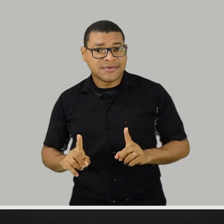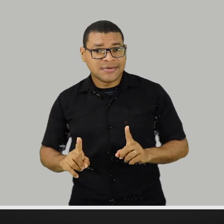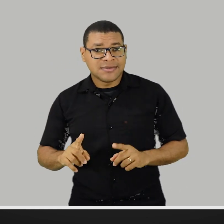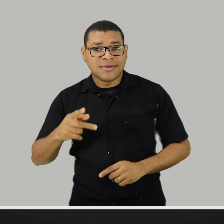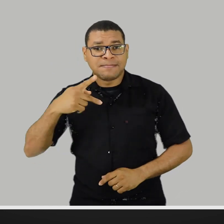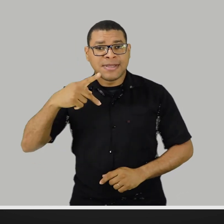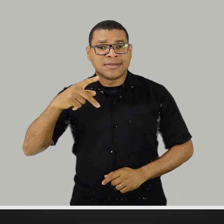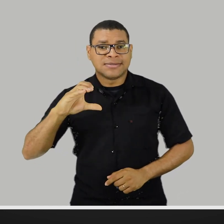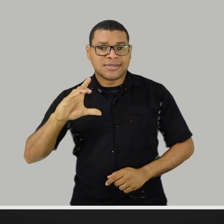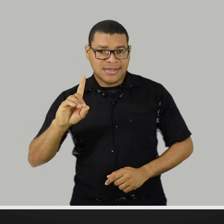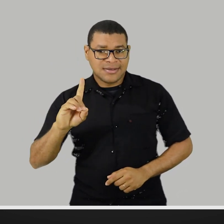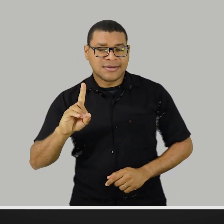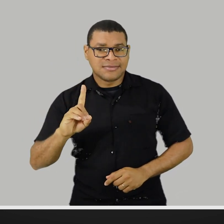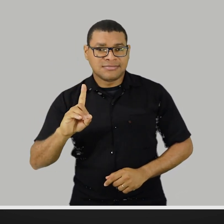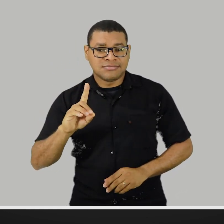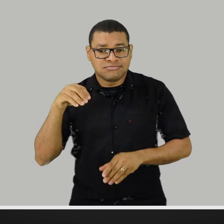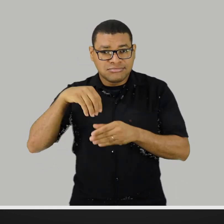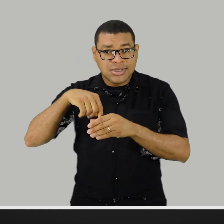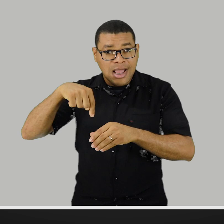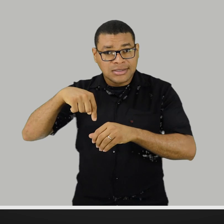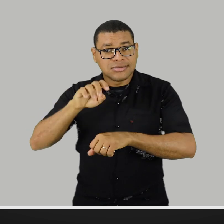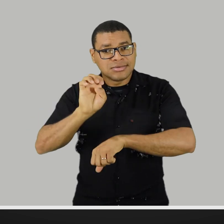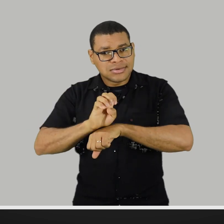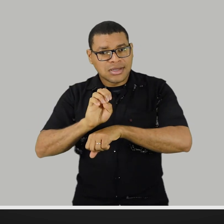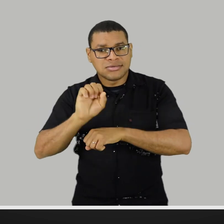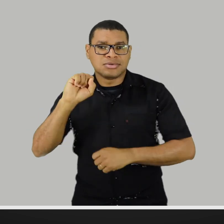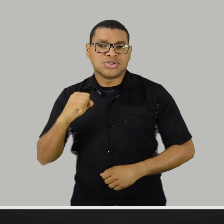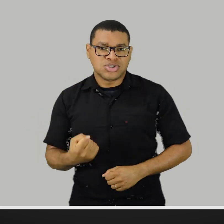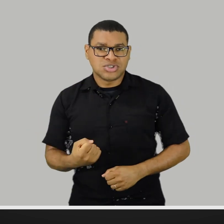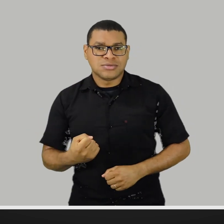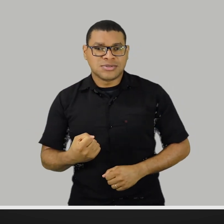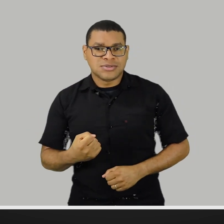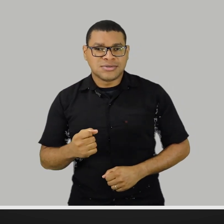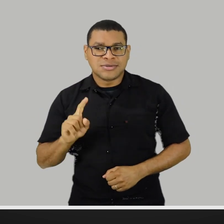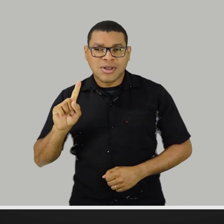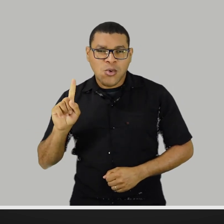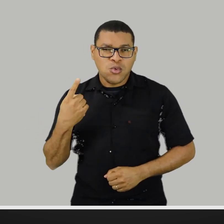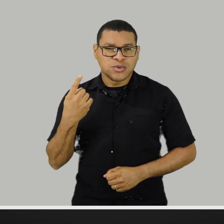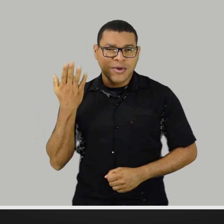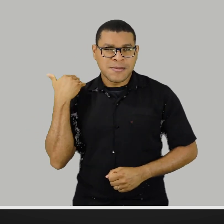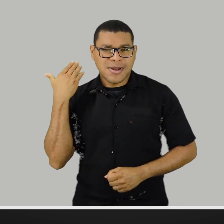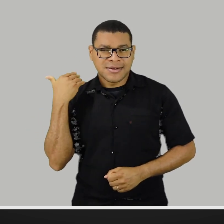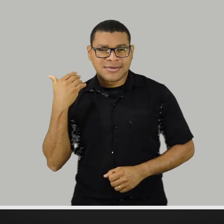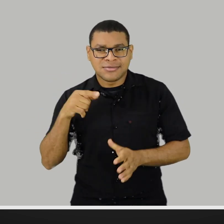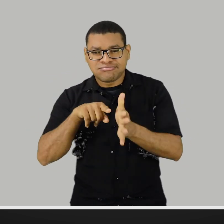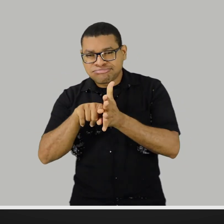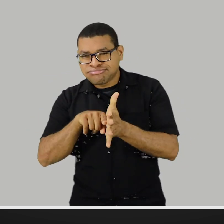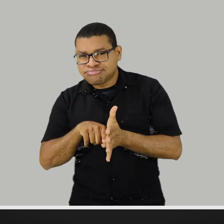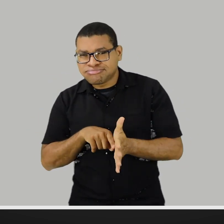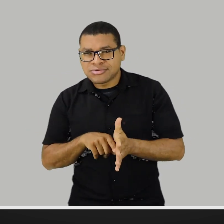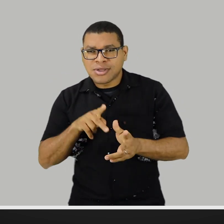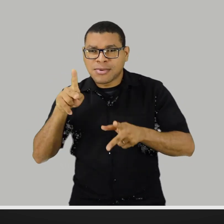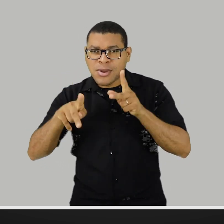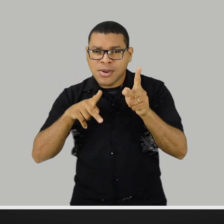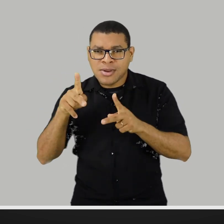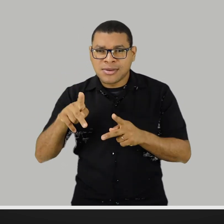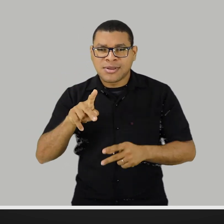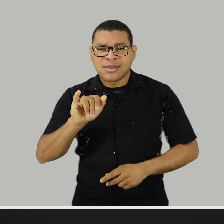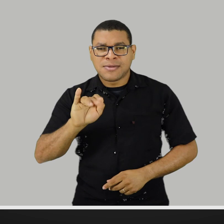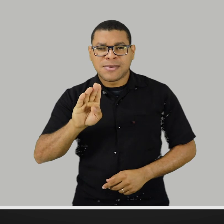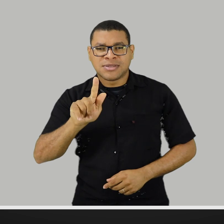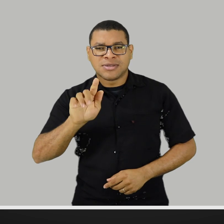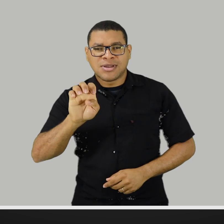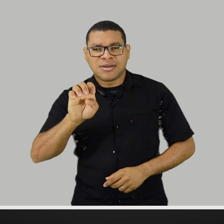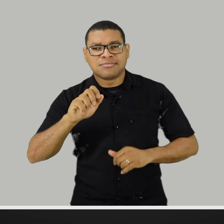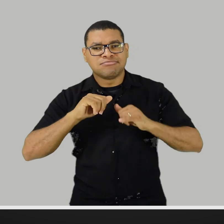deficiência pcd do Estado de Sergipe segundo o último censo demográfico divulgado pelo Instituto